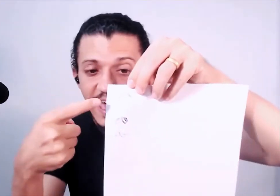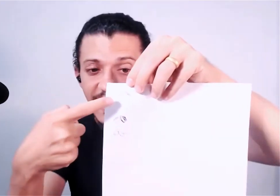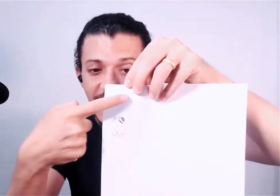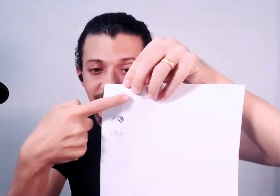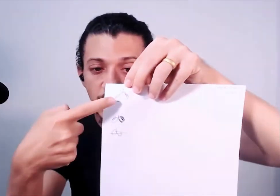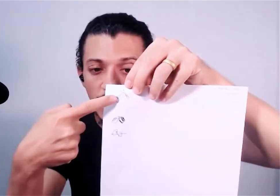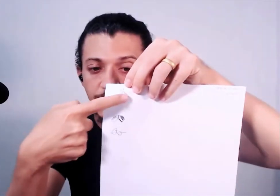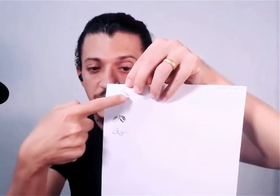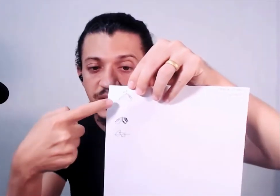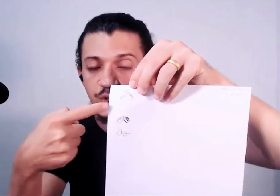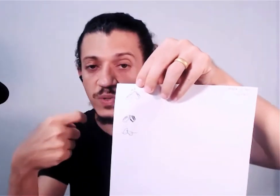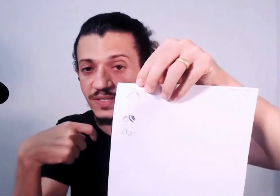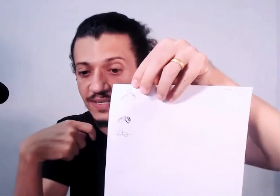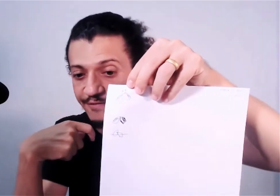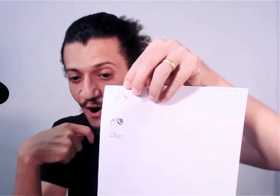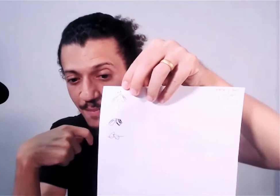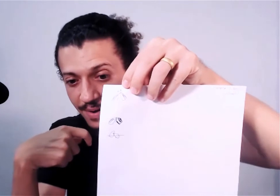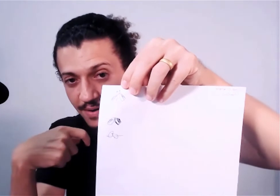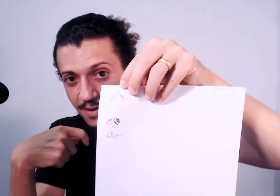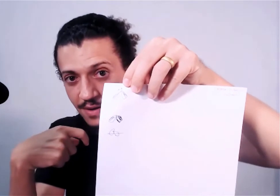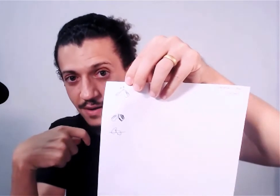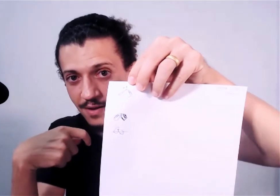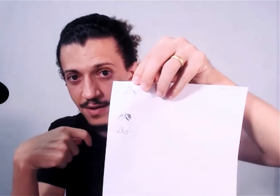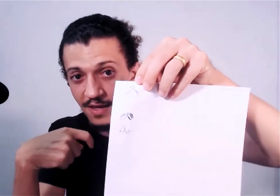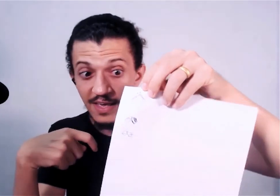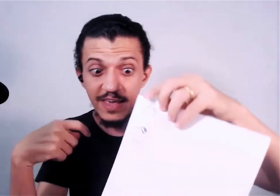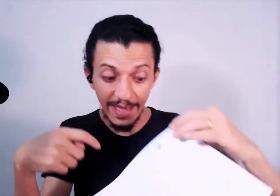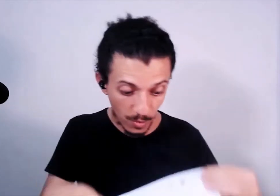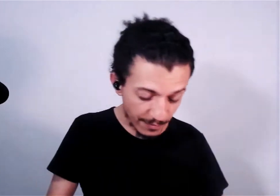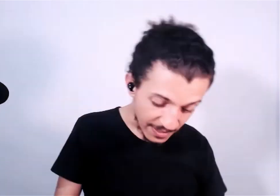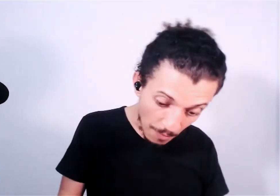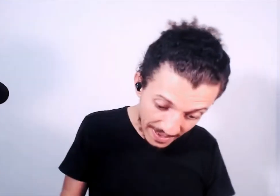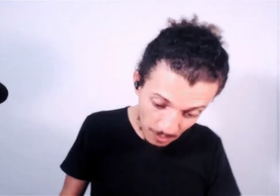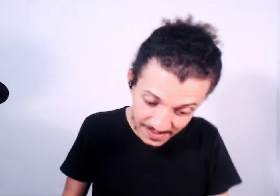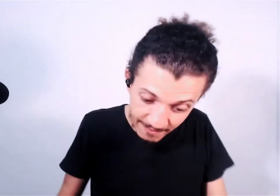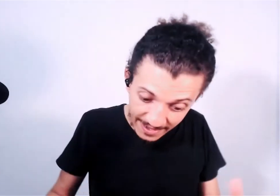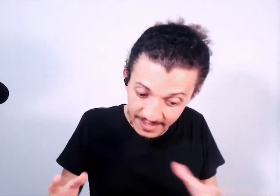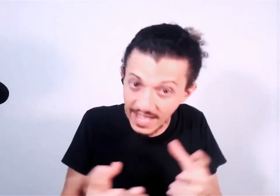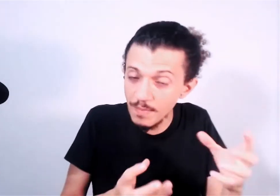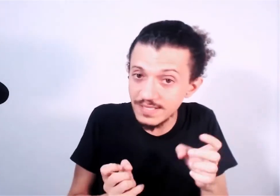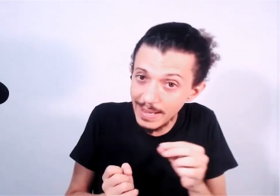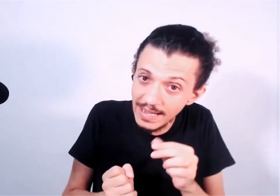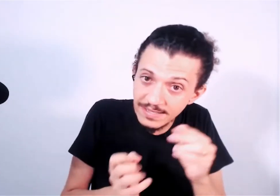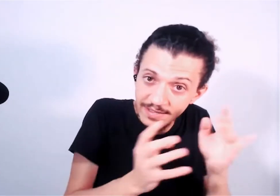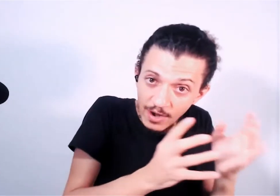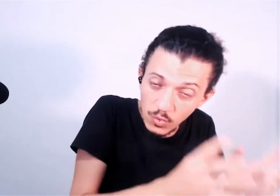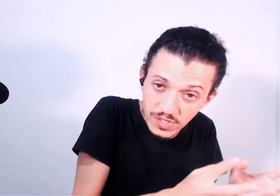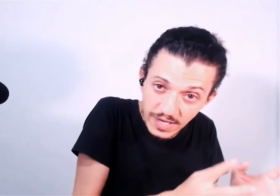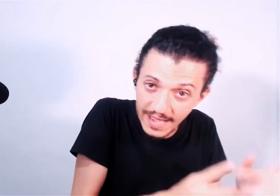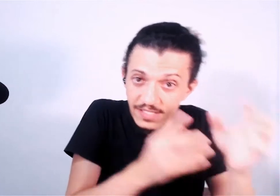é essas duas mãos aqui juntas dessa forma. E aí, quando você começa a observar que tem uma semelhança entre alguns sinais e